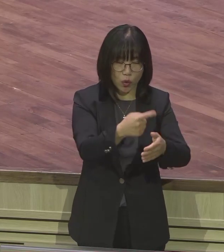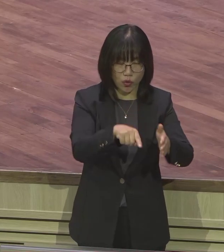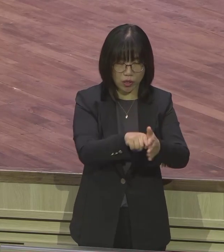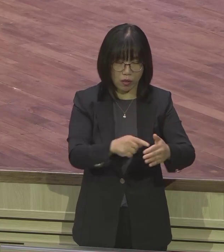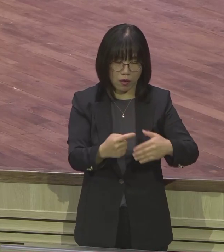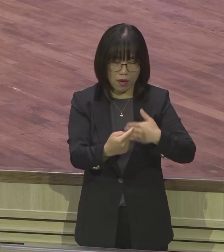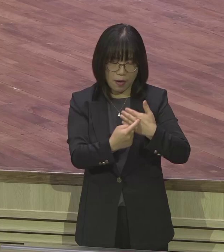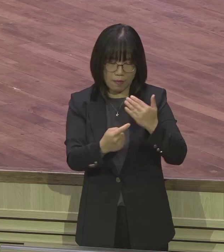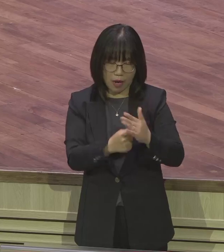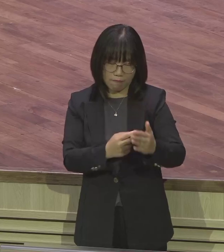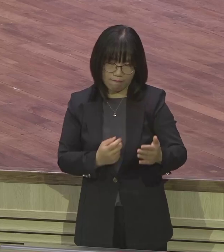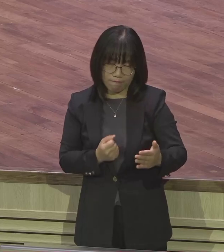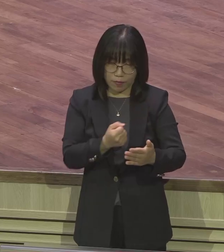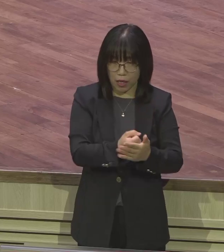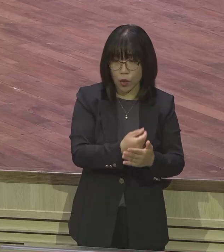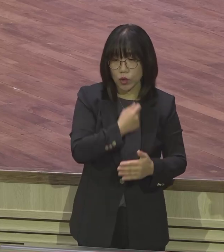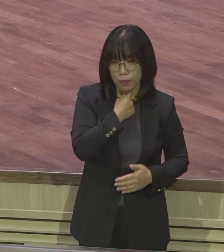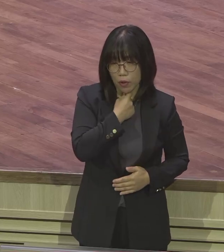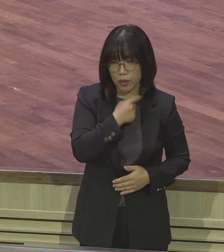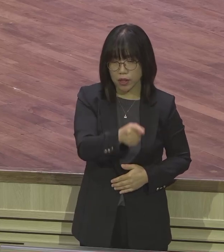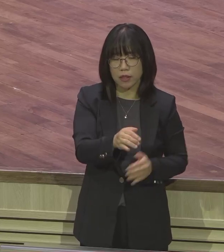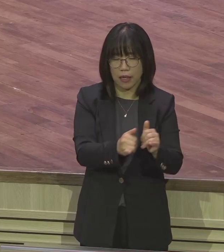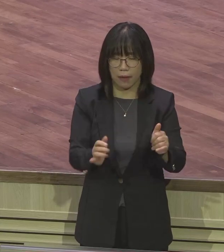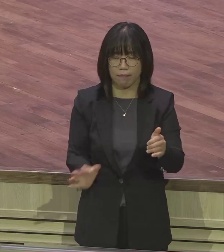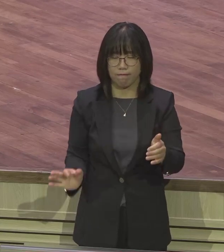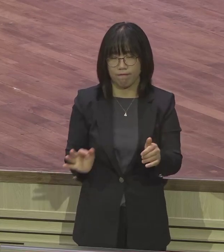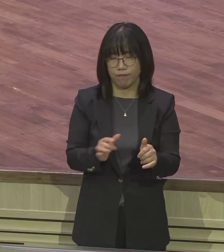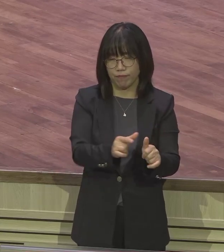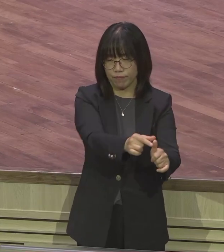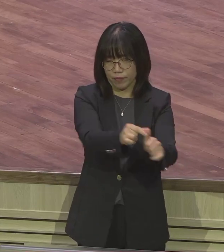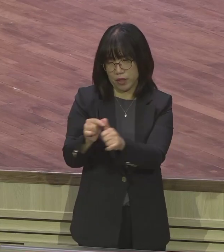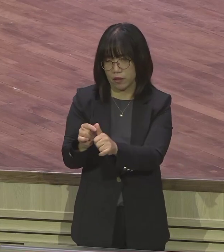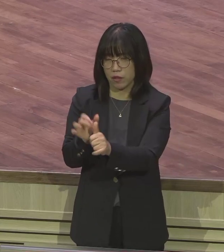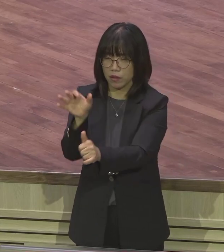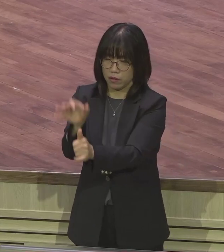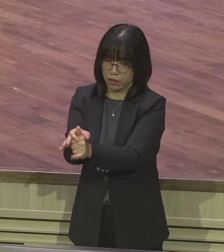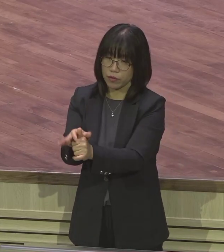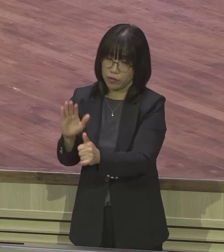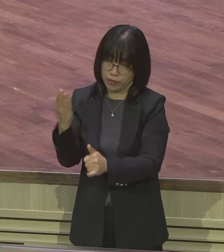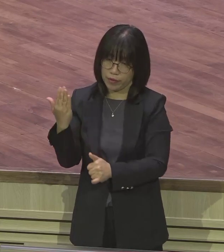이 시대적 사명을 가지고 바로 딱딱 써야 돼 지금.